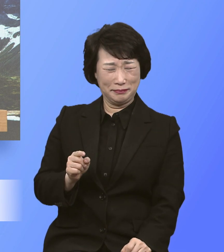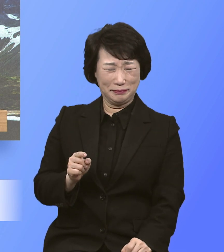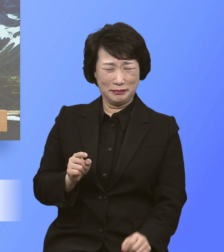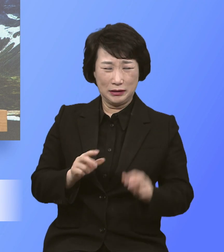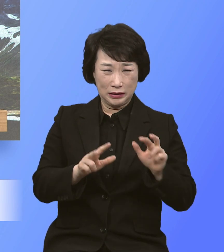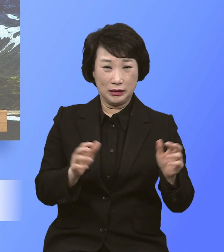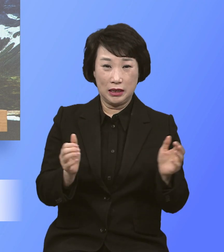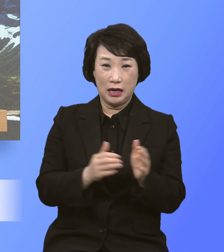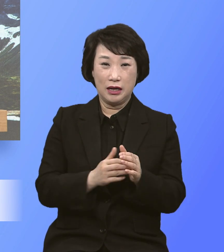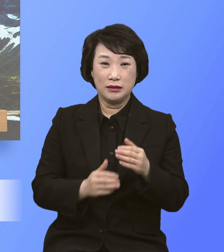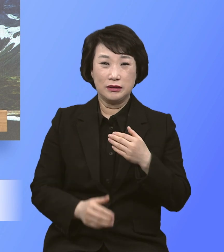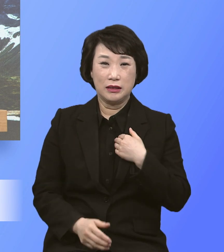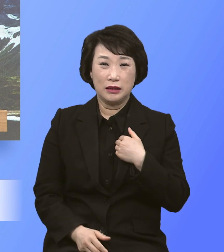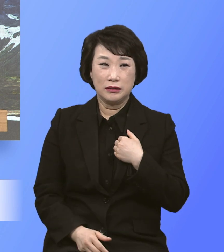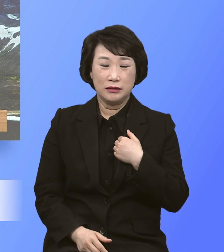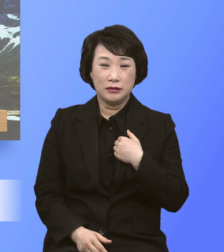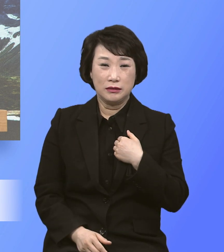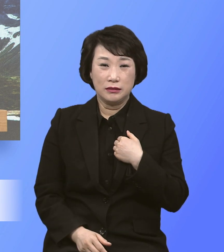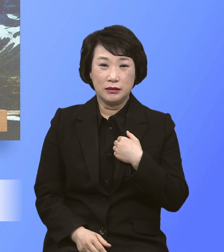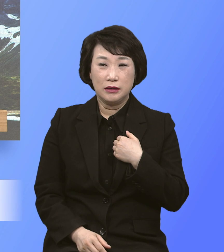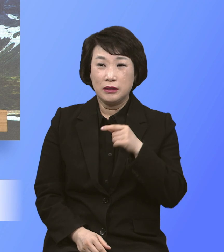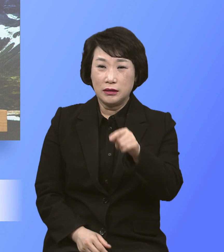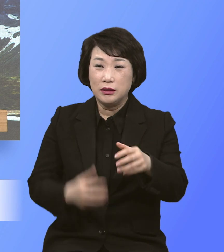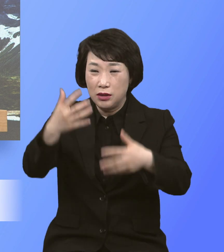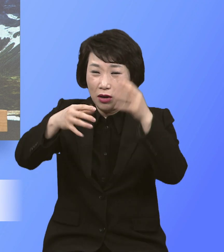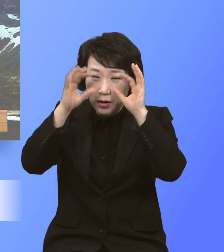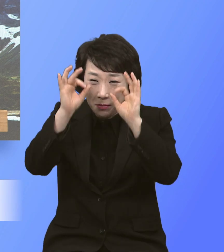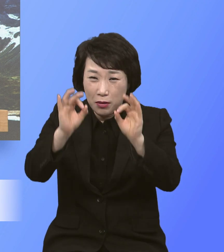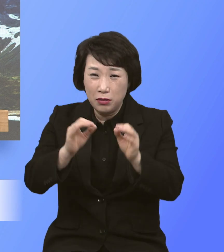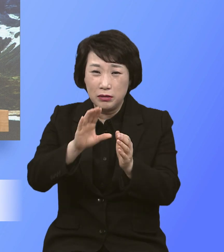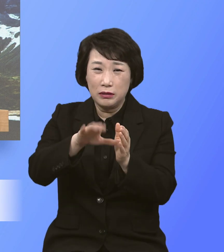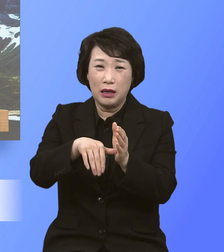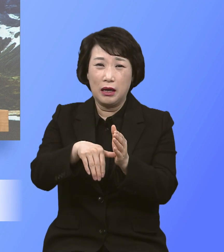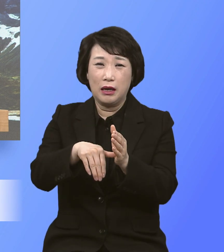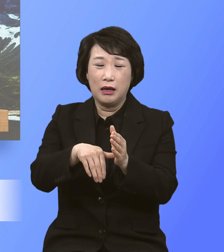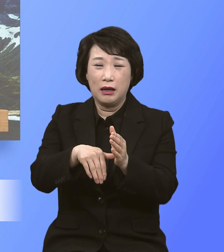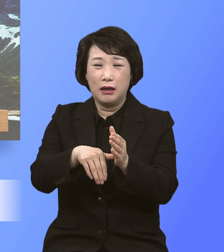난 지금까지요, 그 영화를 보면서